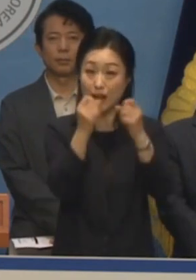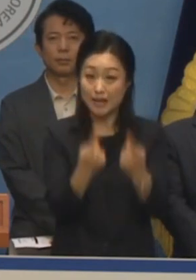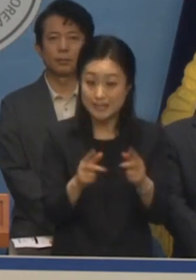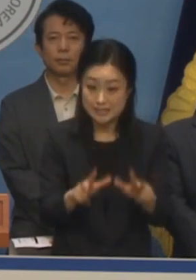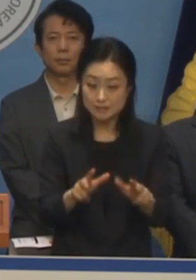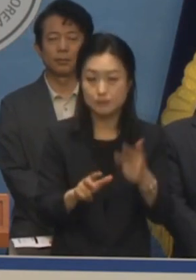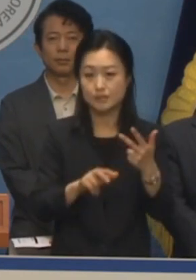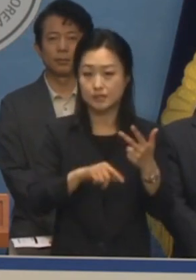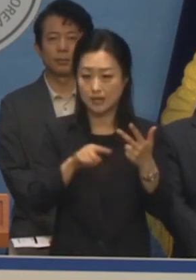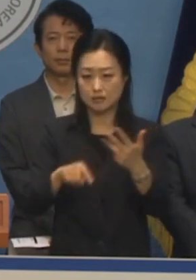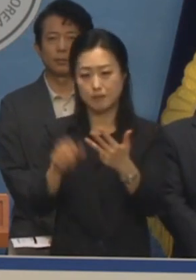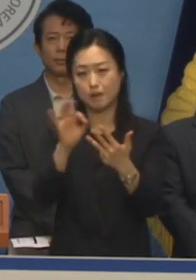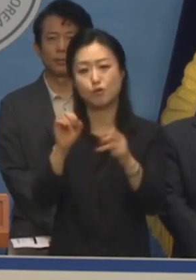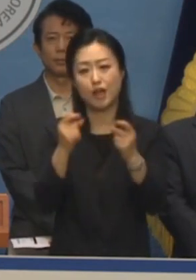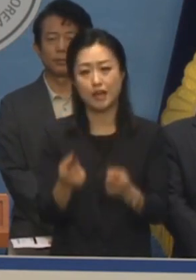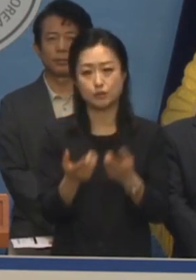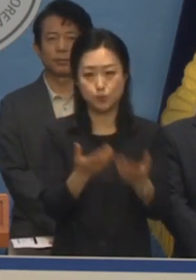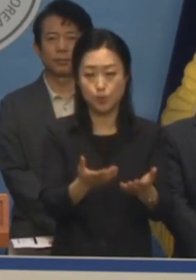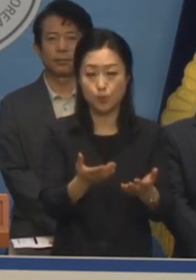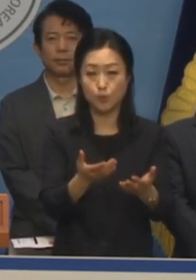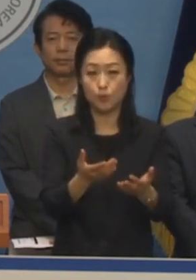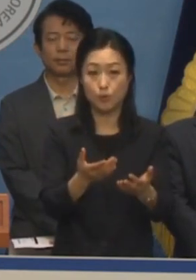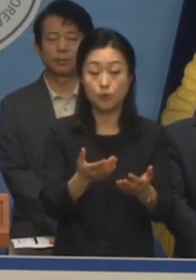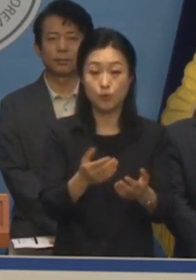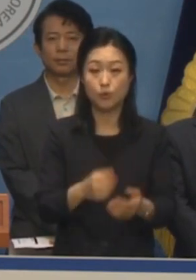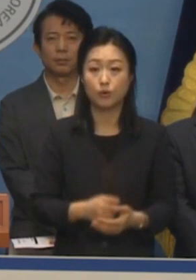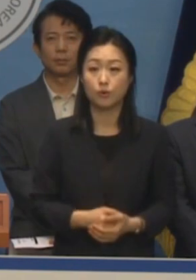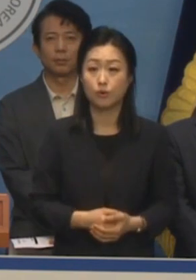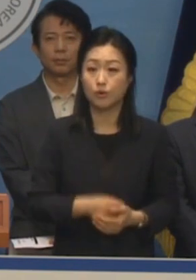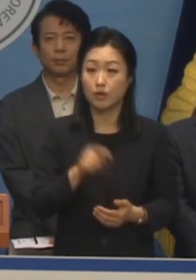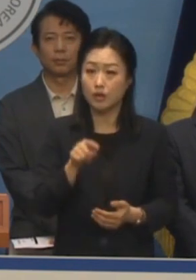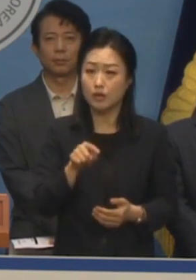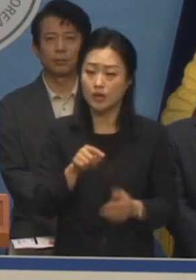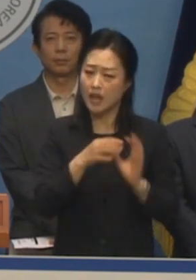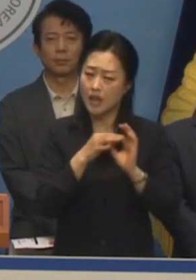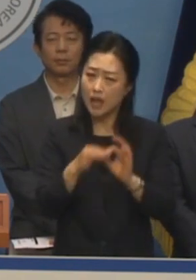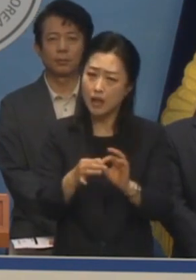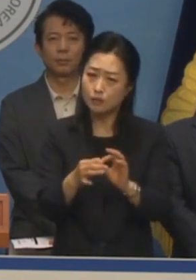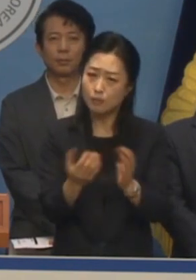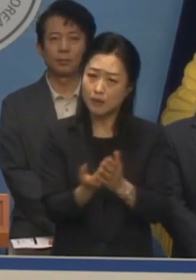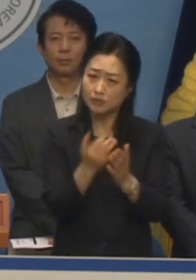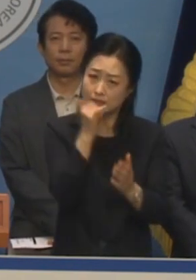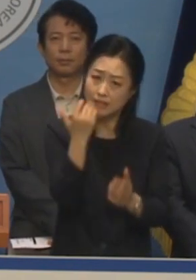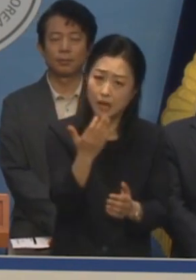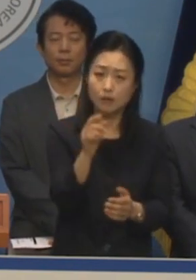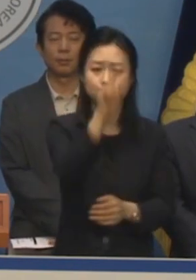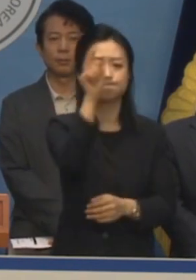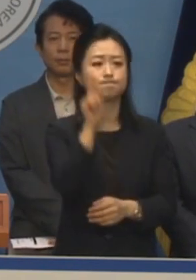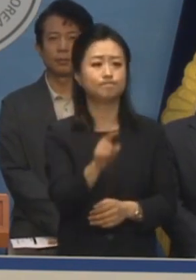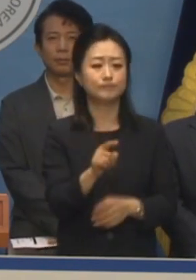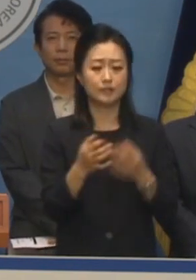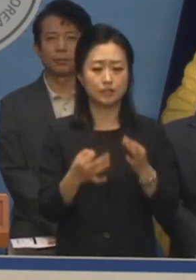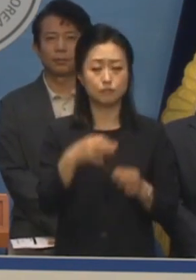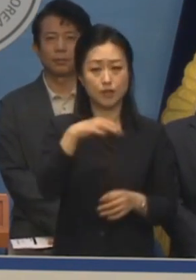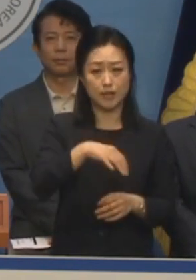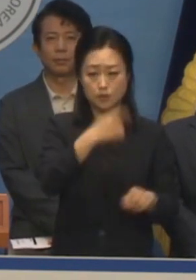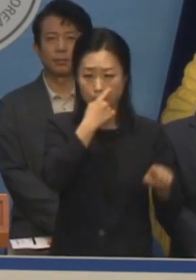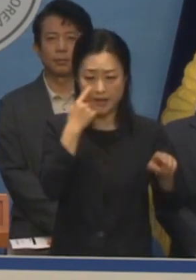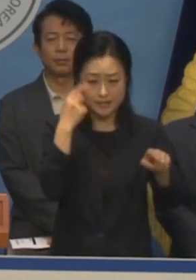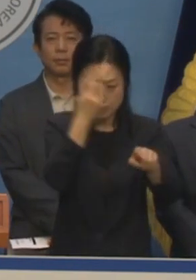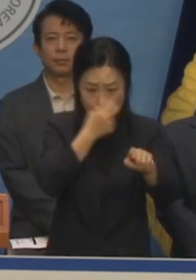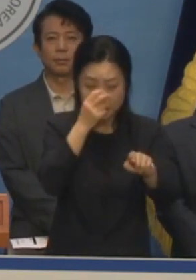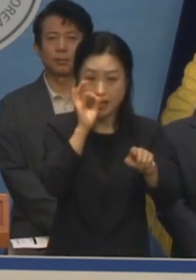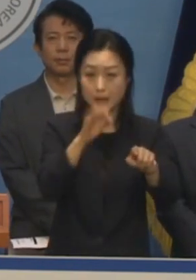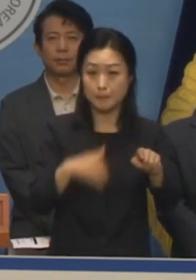지금은 7% 내지 8% 할인율을 가지고 이루어지고 있습니다. 이게 지속 가능한 구조냐 그렇지 않느냐에 대해서 금융당국이 점검을 해야 한다는